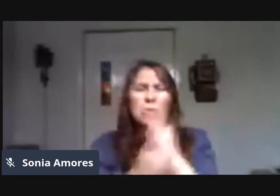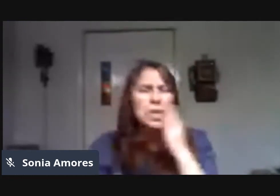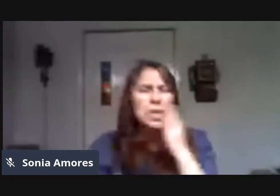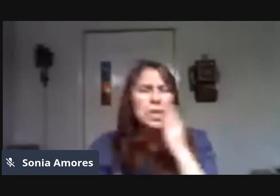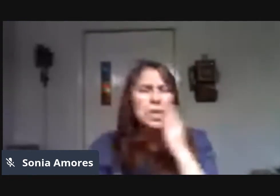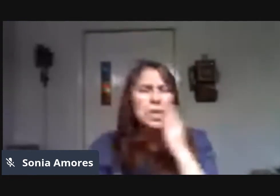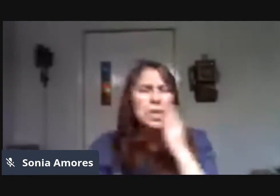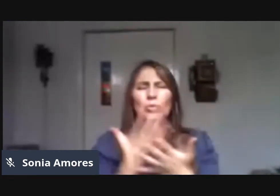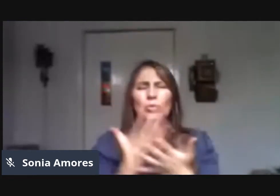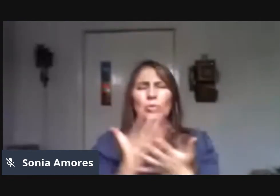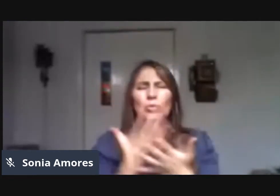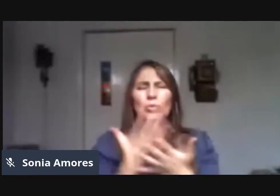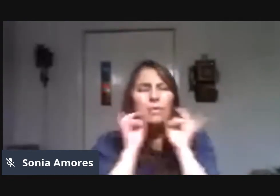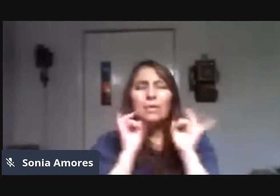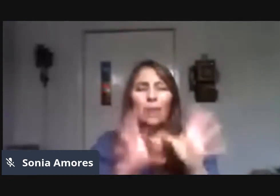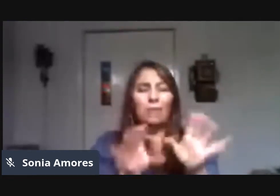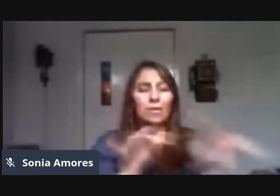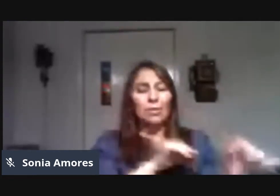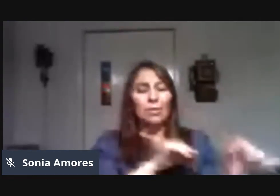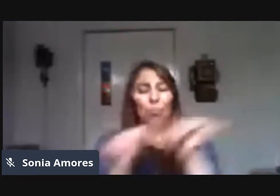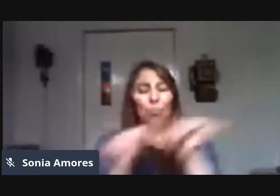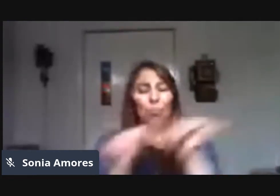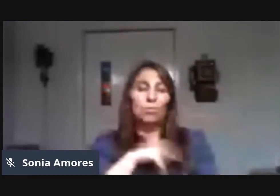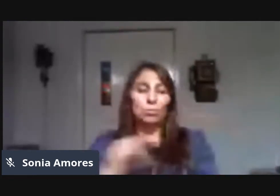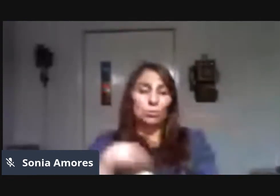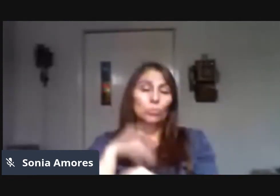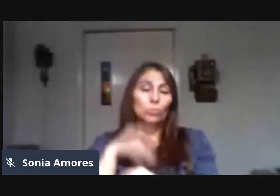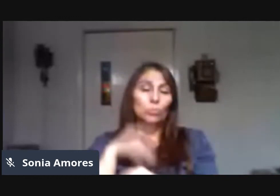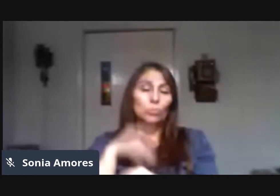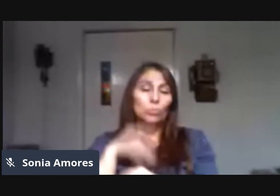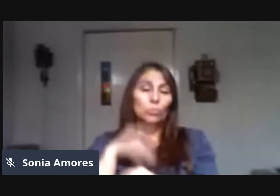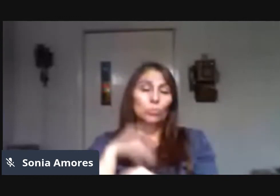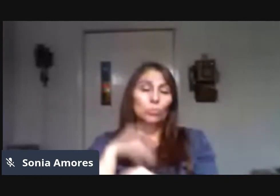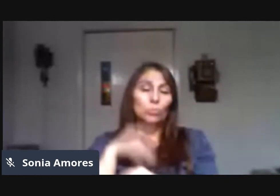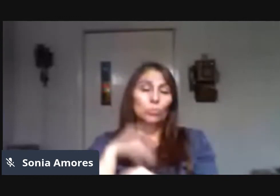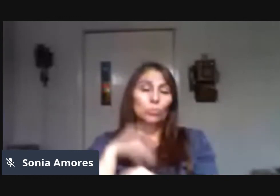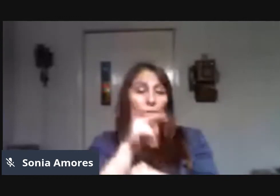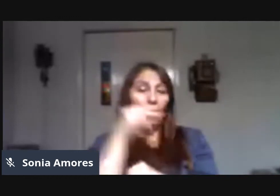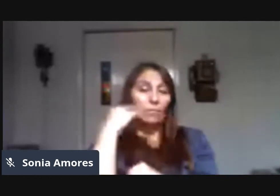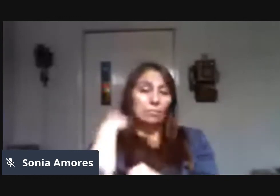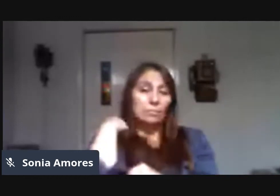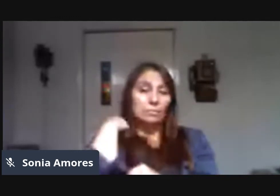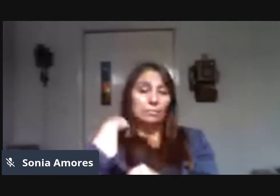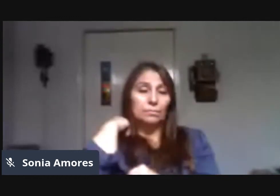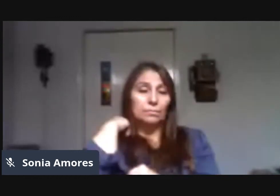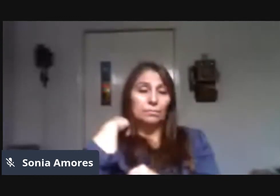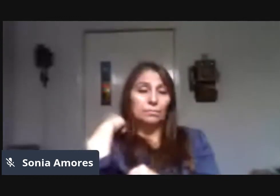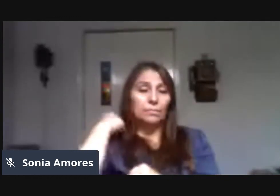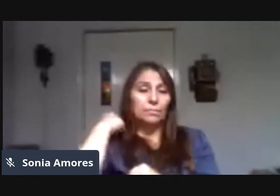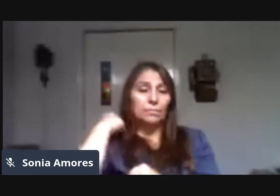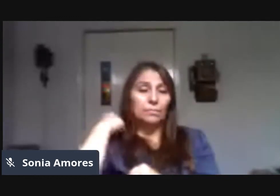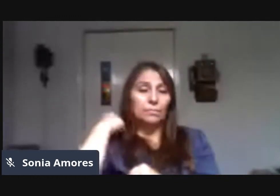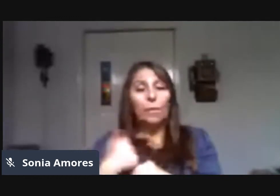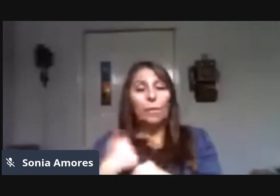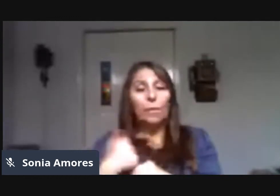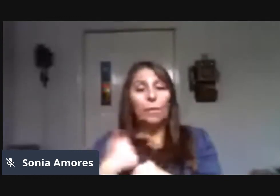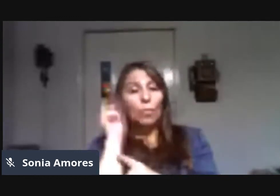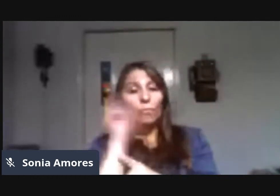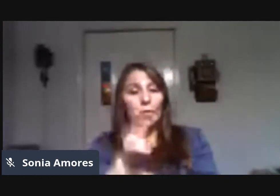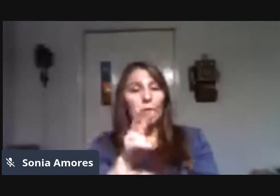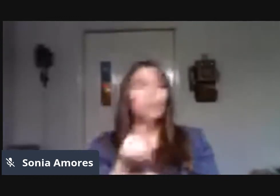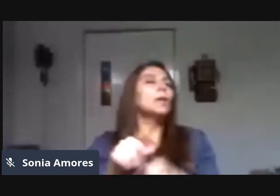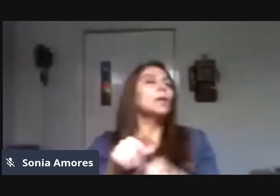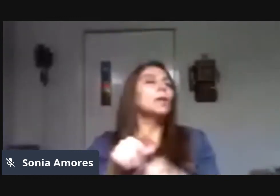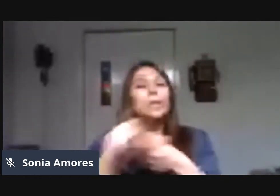vivimos también los colombianos. O solo basta ver en las imágenes y los que están en